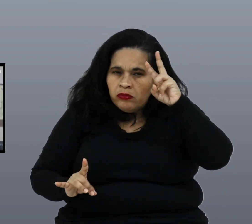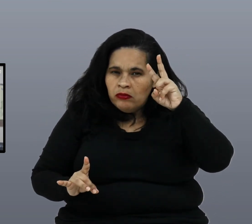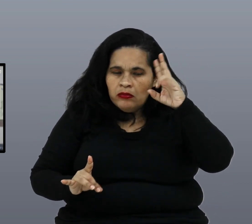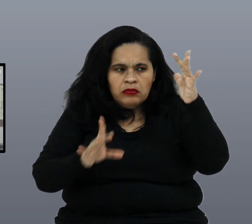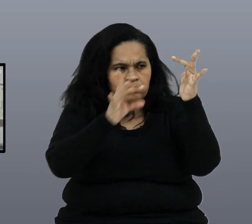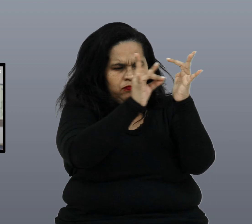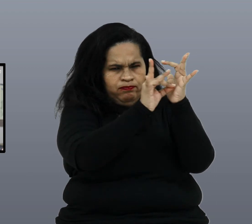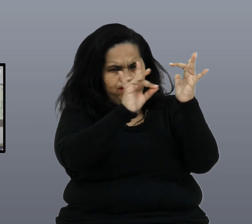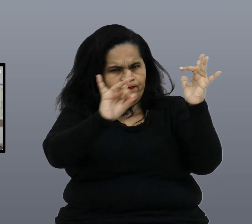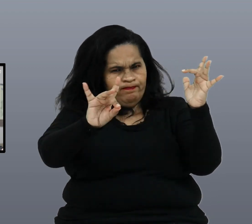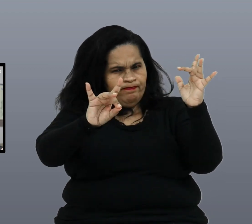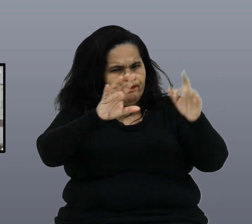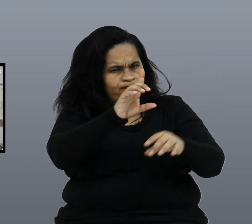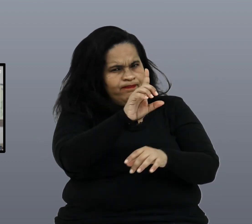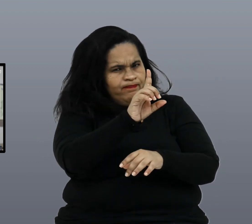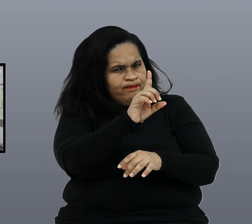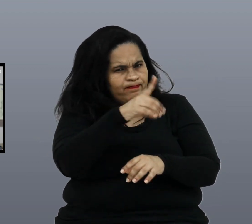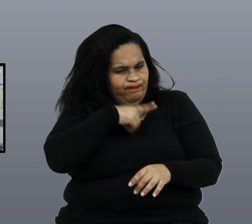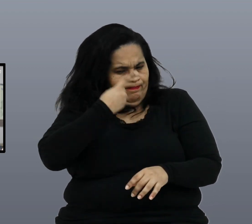o Daniel está falando